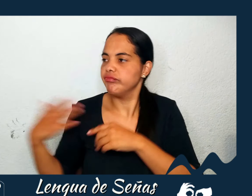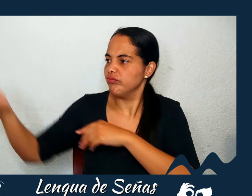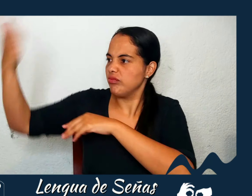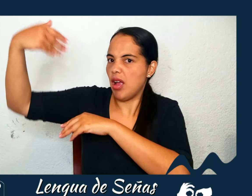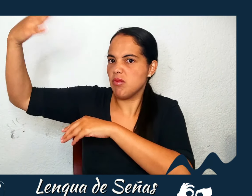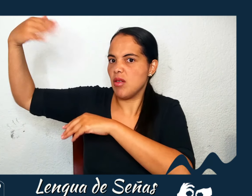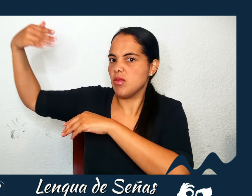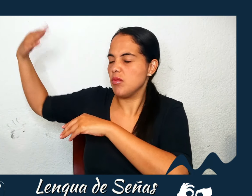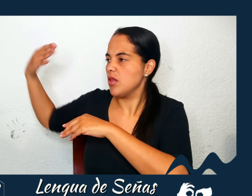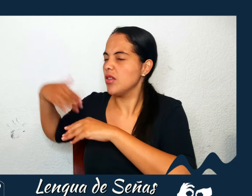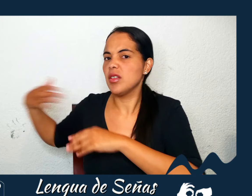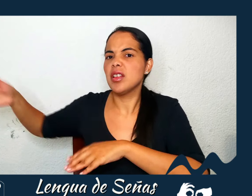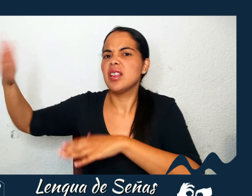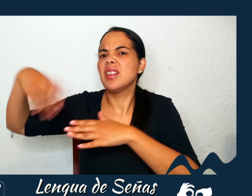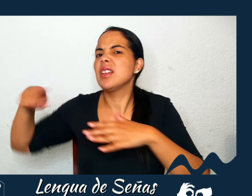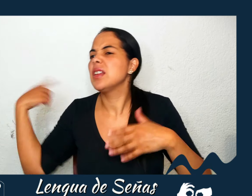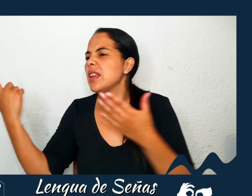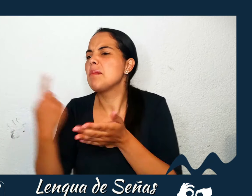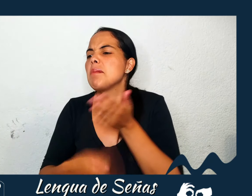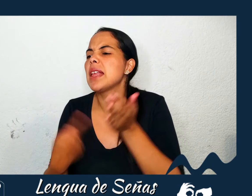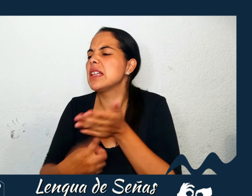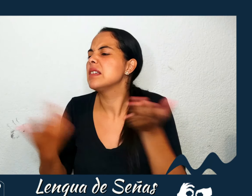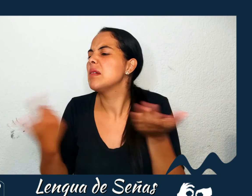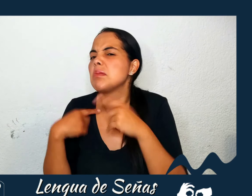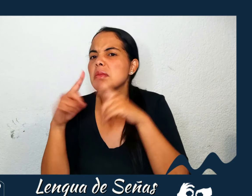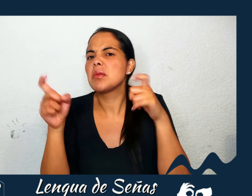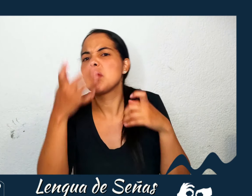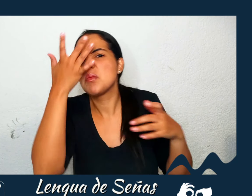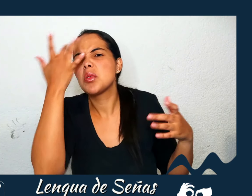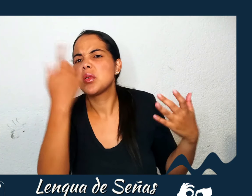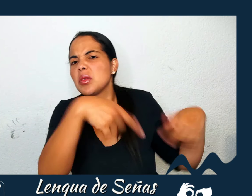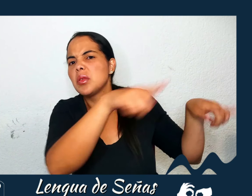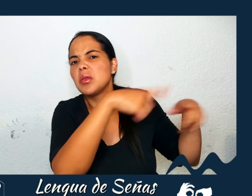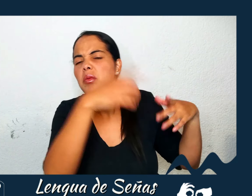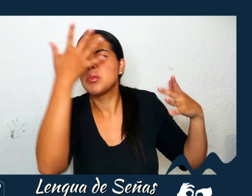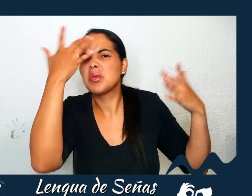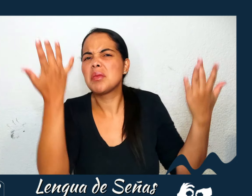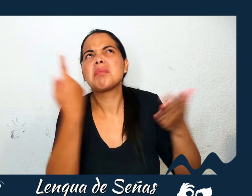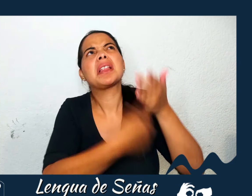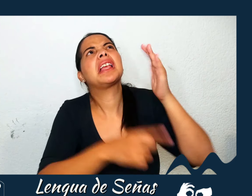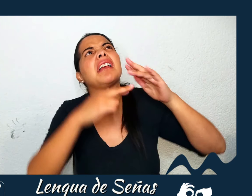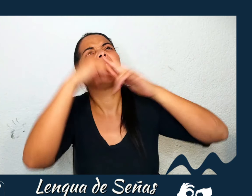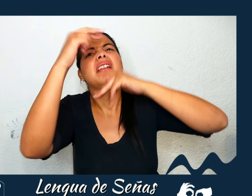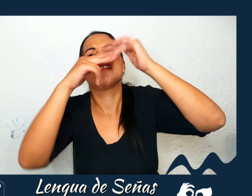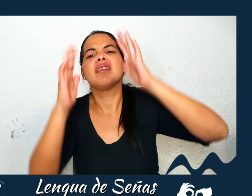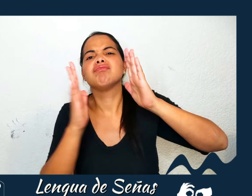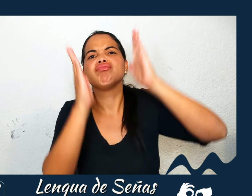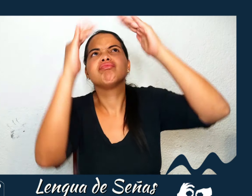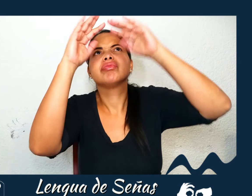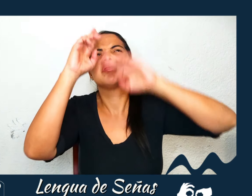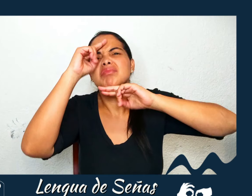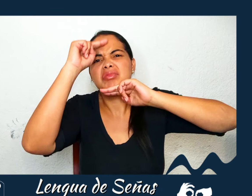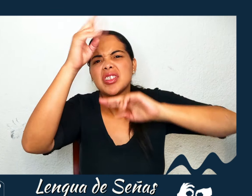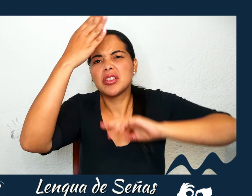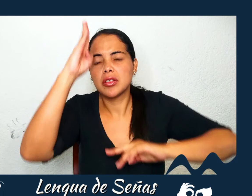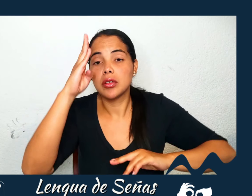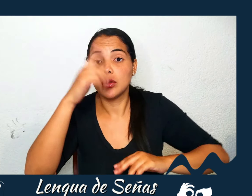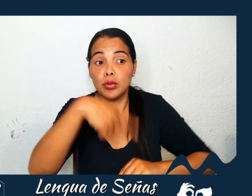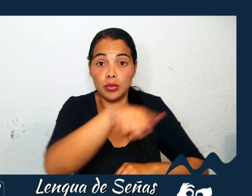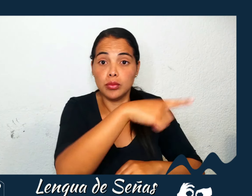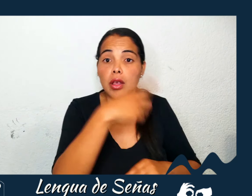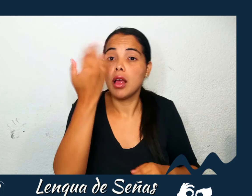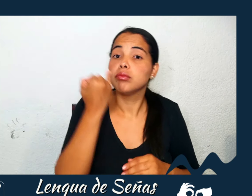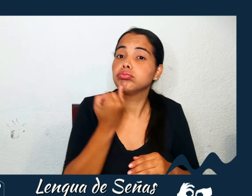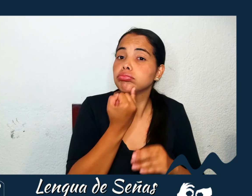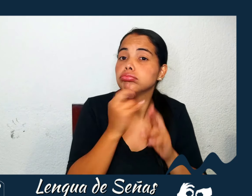de las tribus a preguntar qué es lo que estaba pasando, por qué habían levantado ese altar. En ese instante escuchan